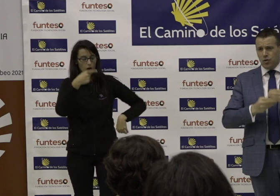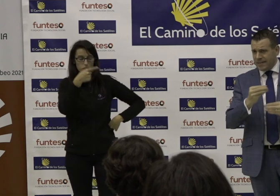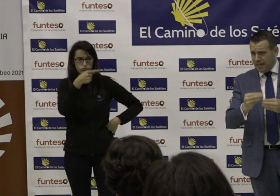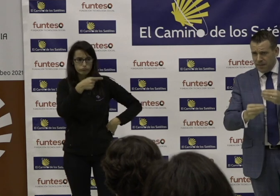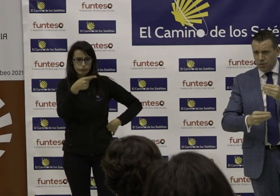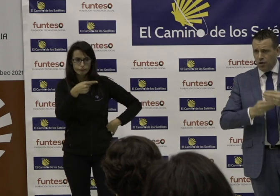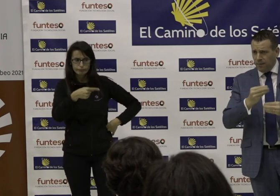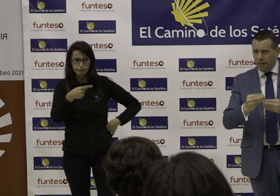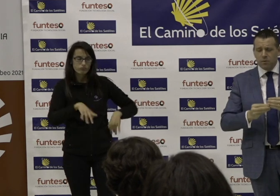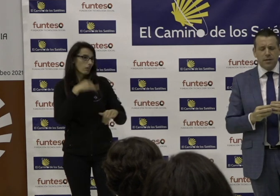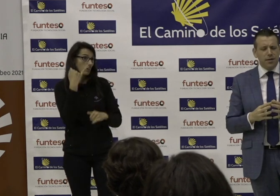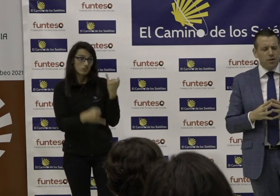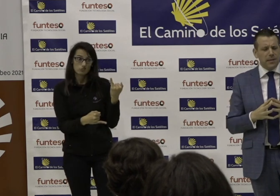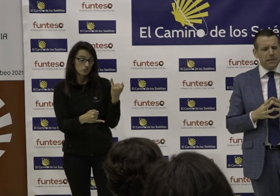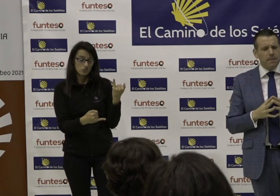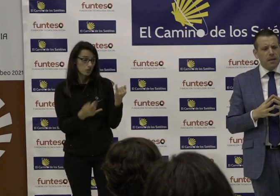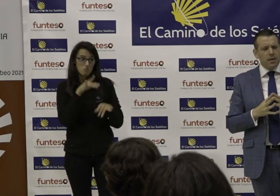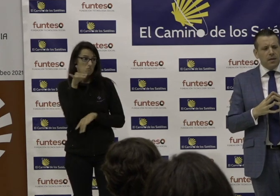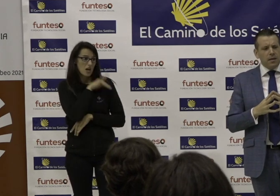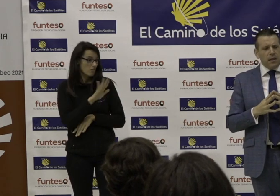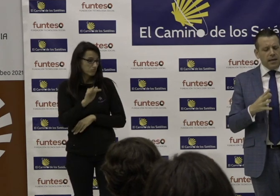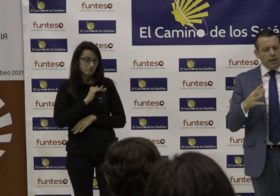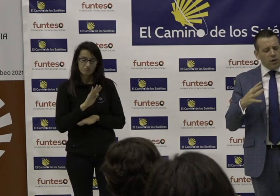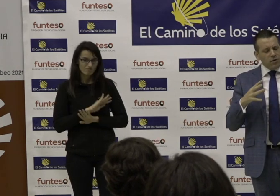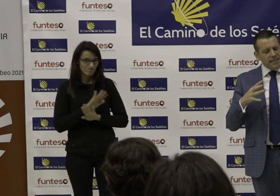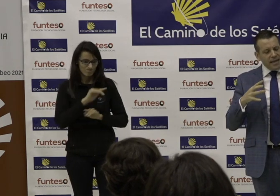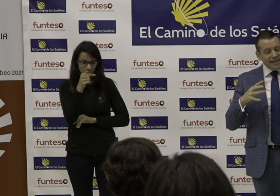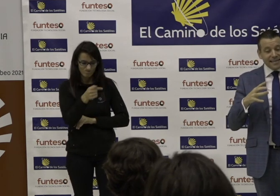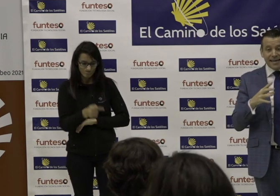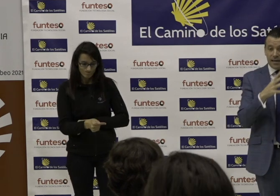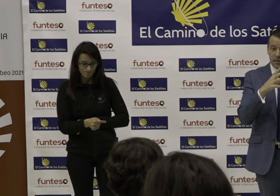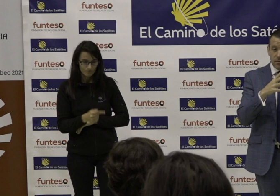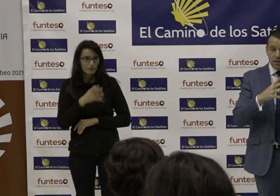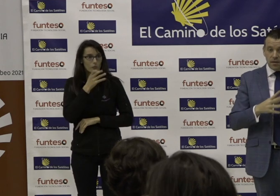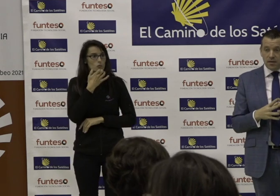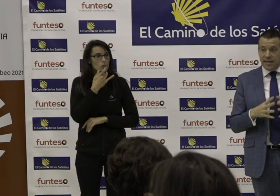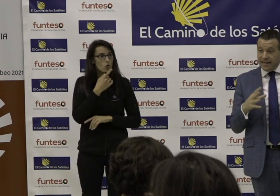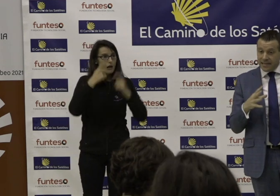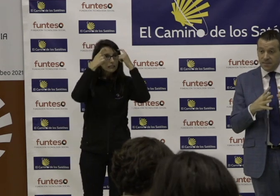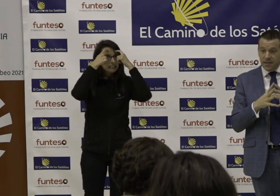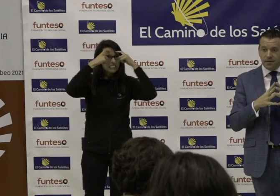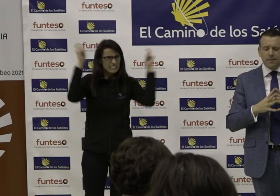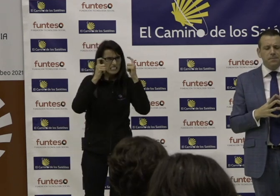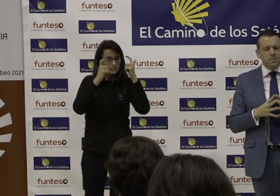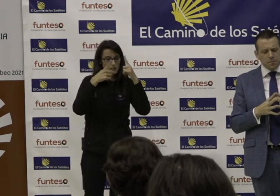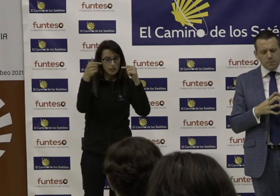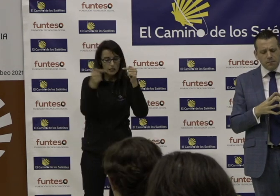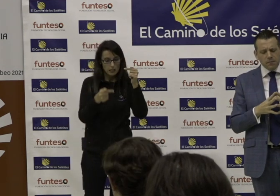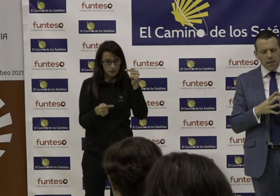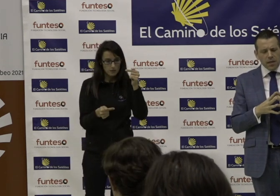pues todo te sale mal, ¿no? Lo que hablábamos anteriormente. Cuando existe la descarga de la negatividad,